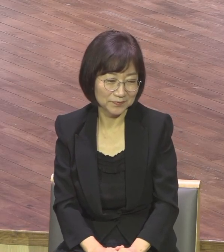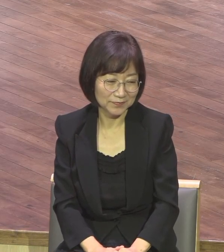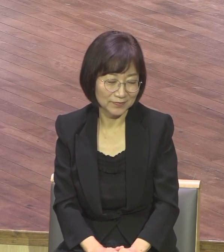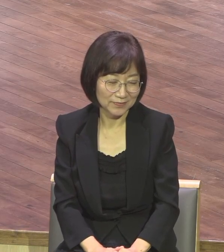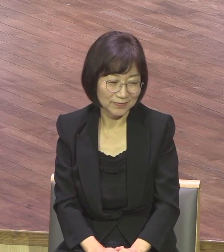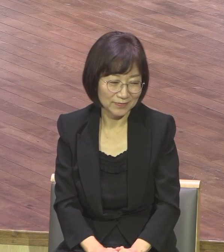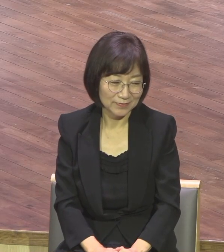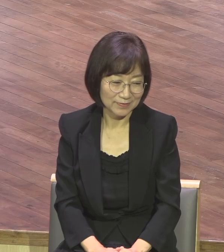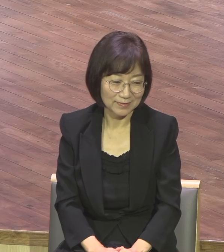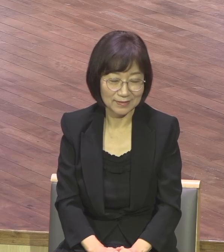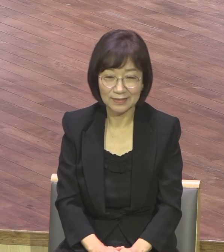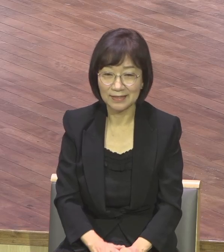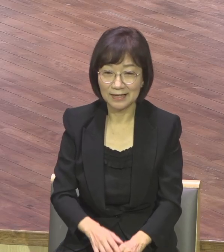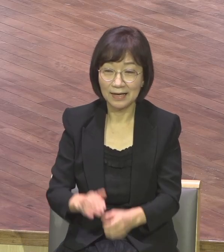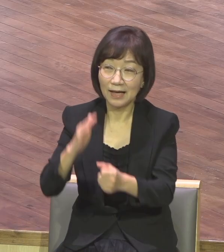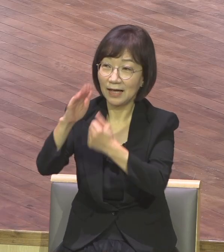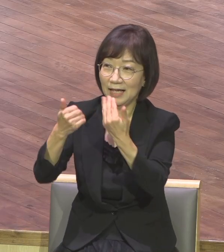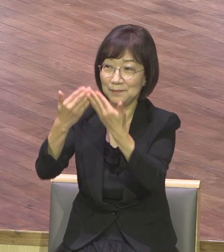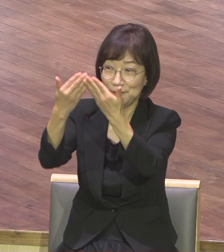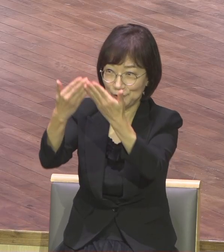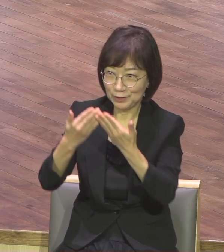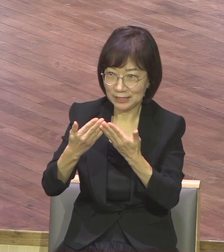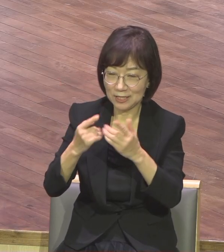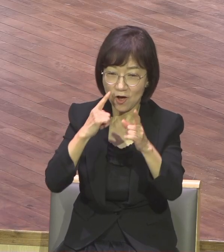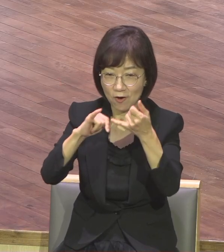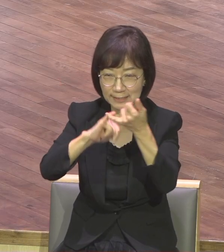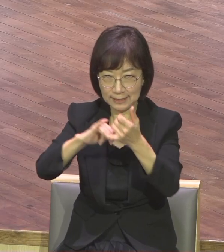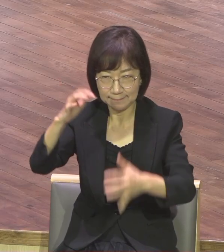이렇게 강단의 언약을 붙잡고 393을